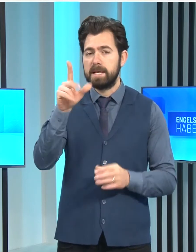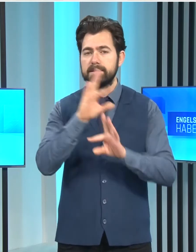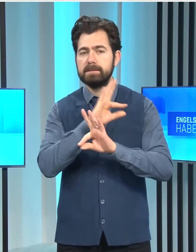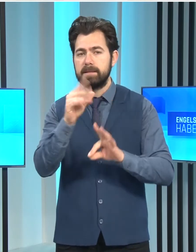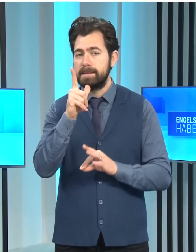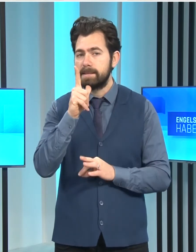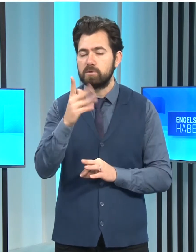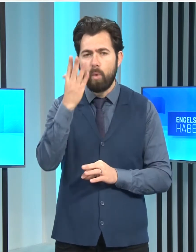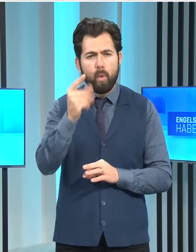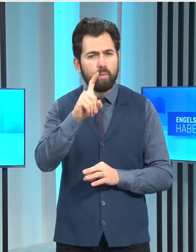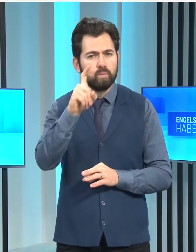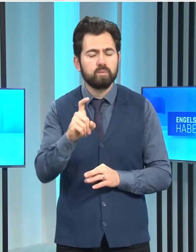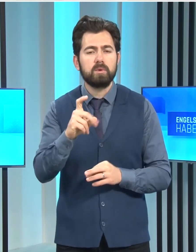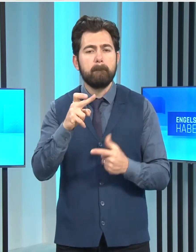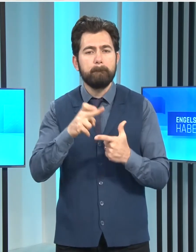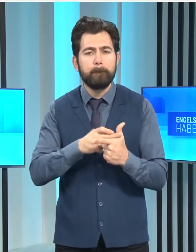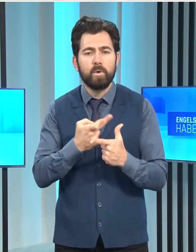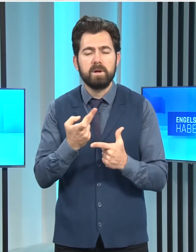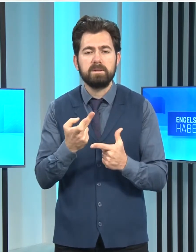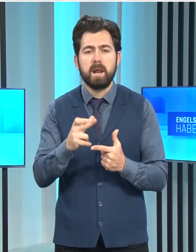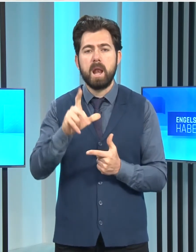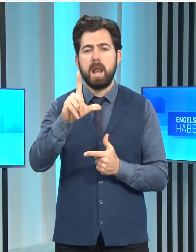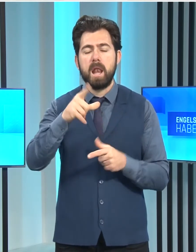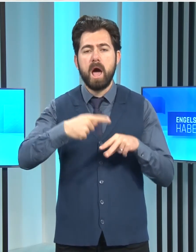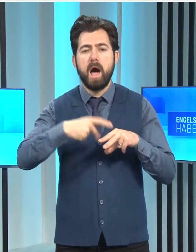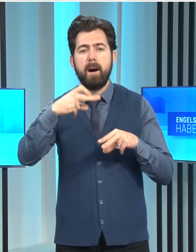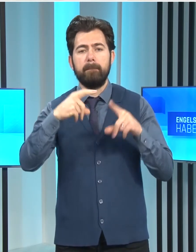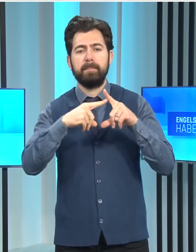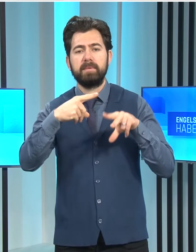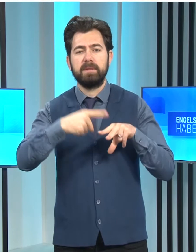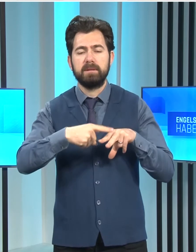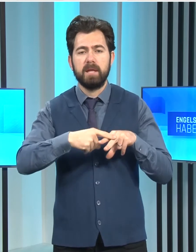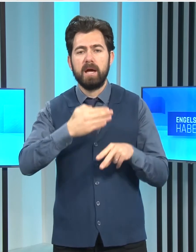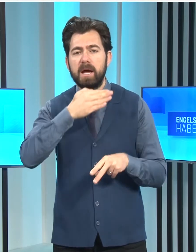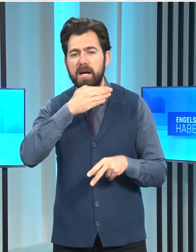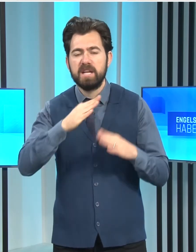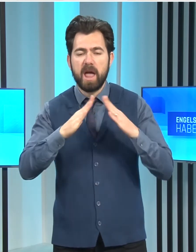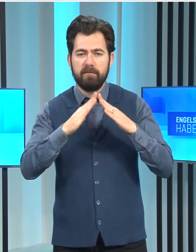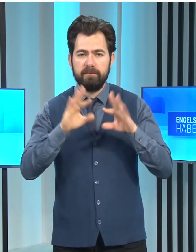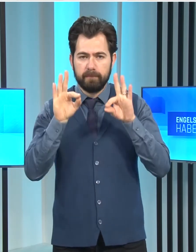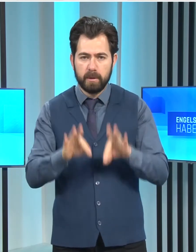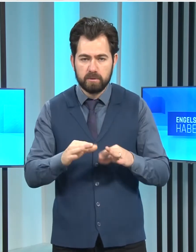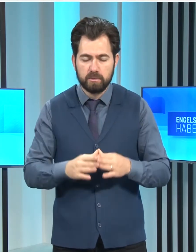Sessizliğin Sesi Olur Musun projesi Lapta Huzur Evi'nde hayat buluyor.